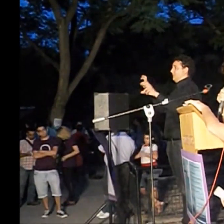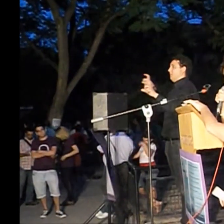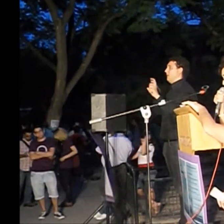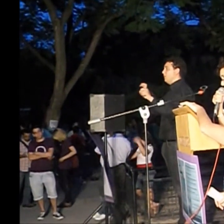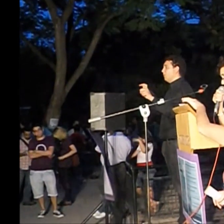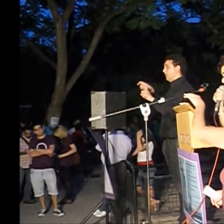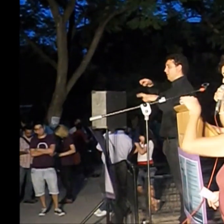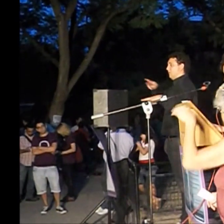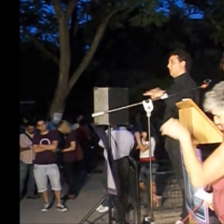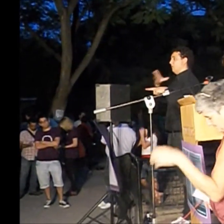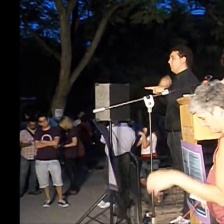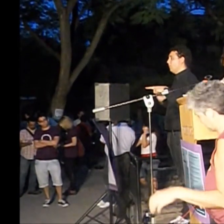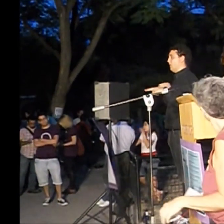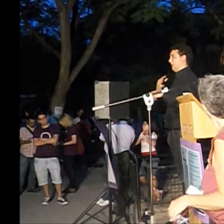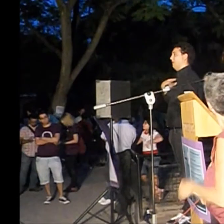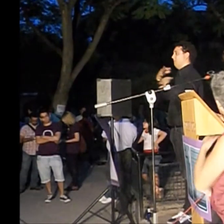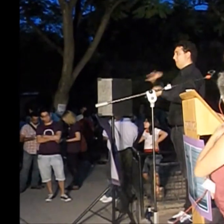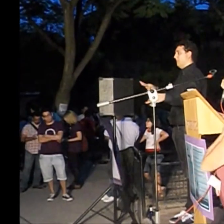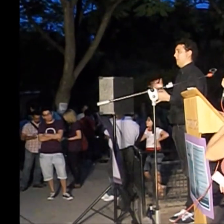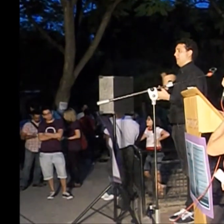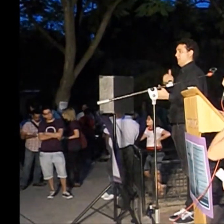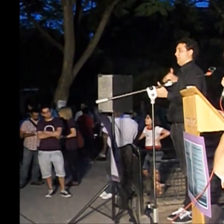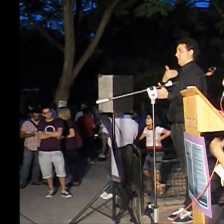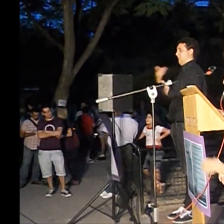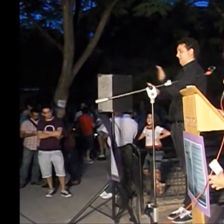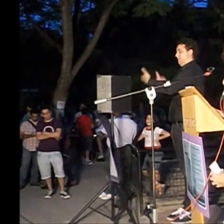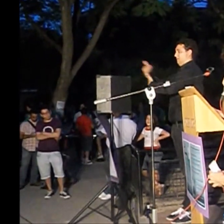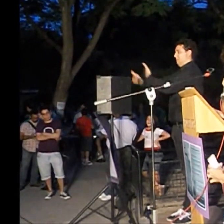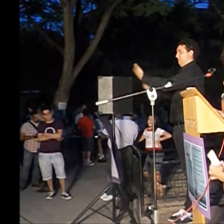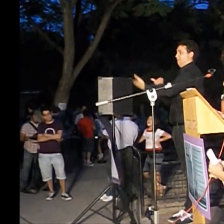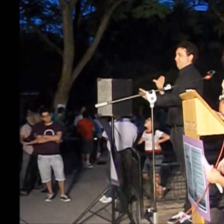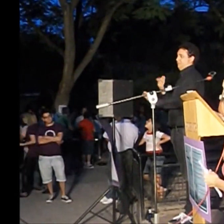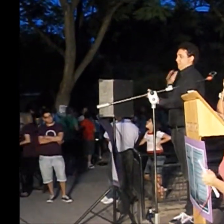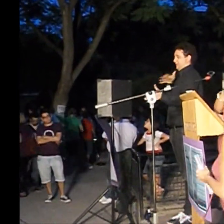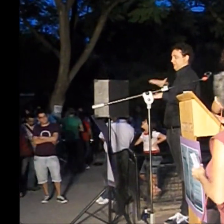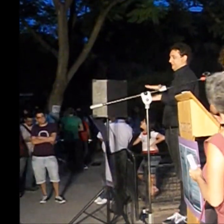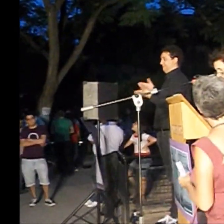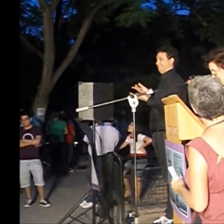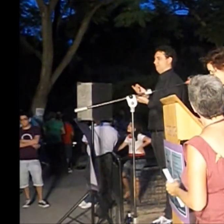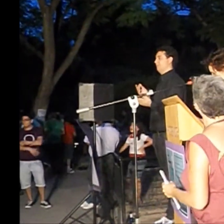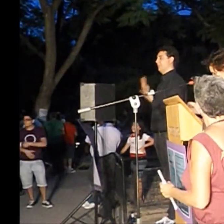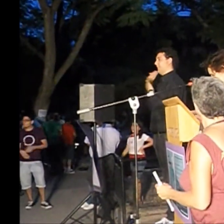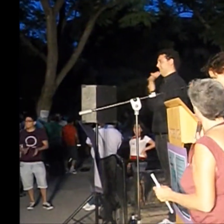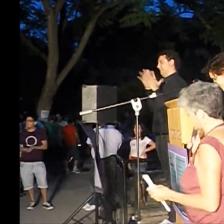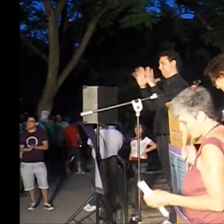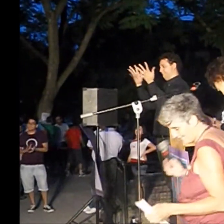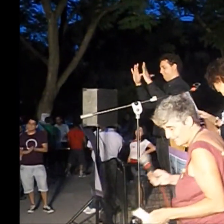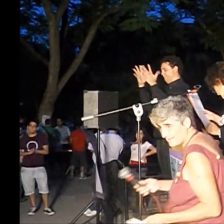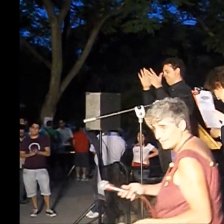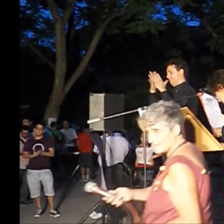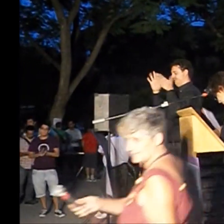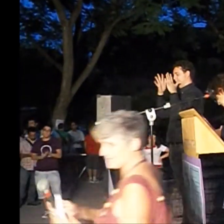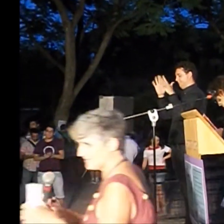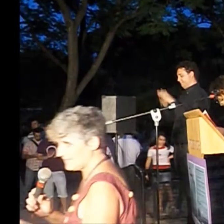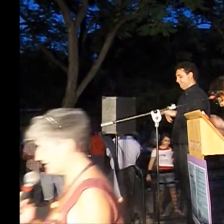en Murcia empiece a salir un poco del bypass en el que está. Muchísimas gracias. Sí.